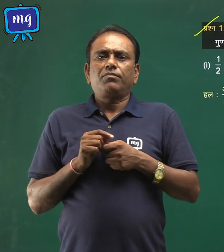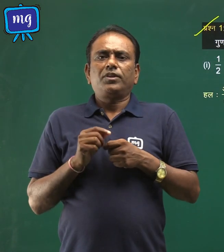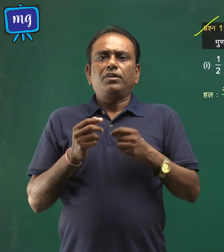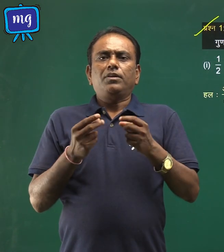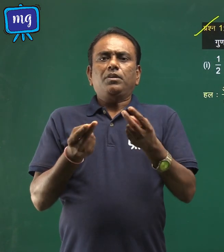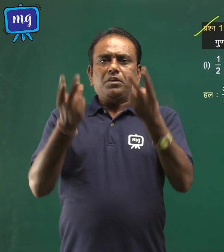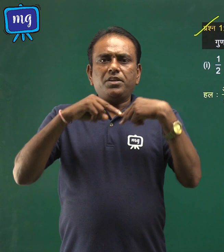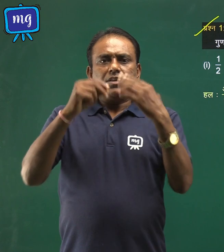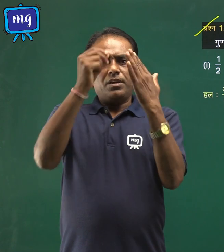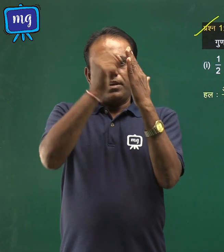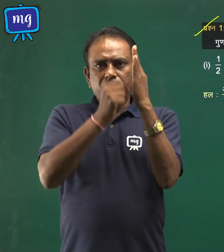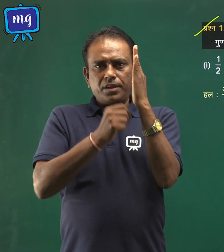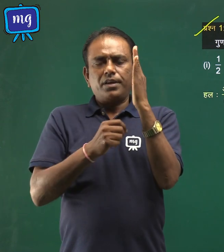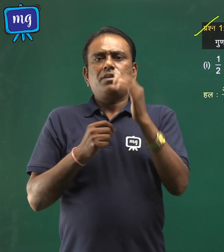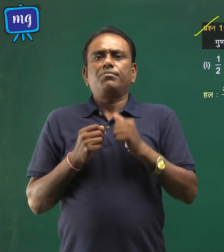नीचे दी गई